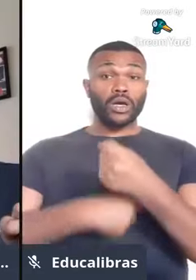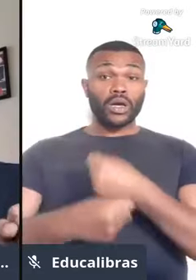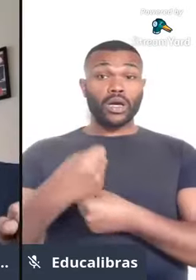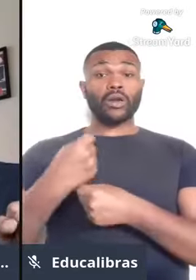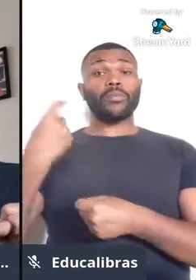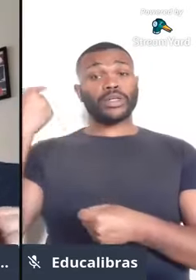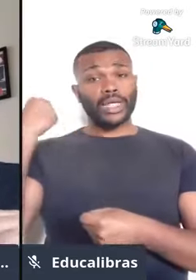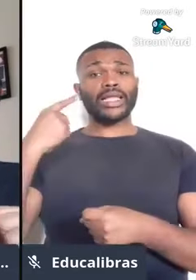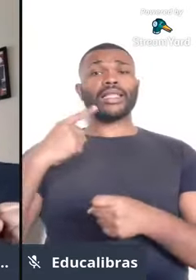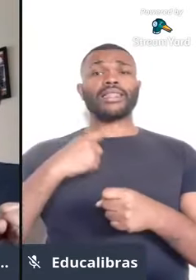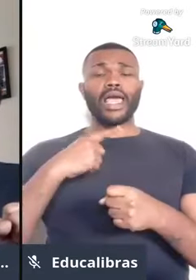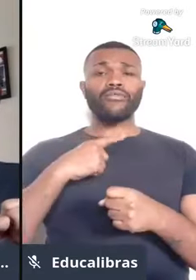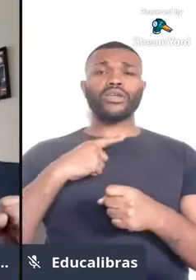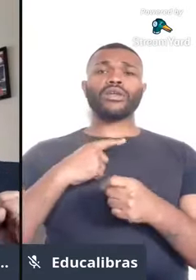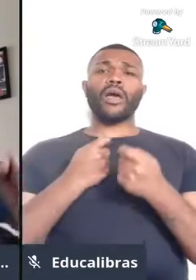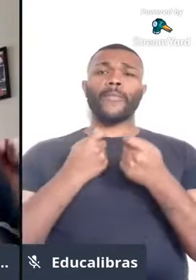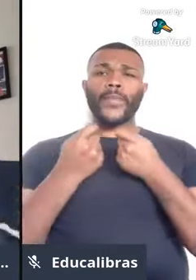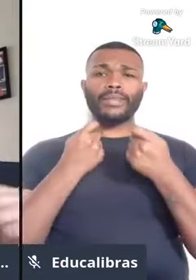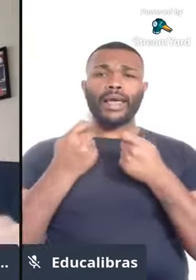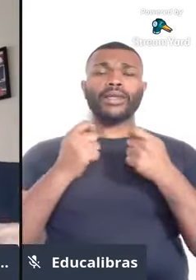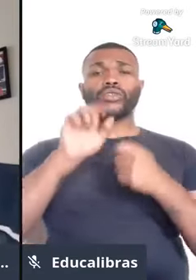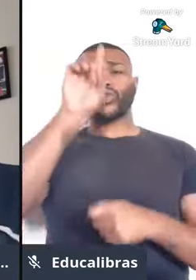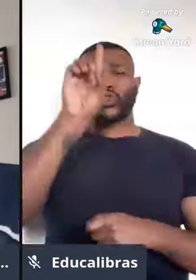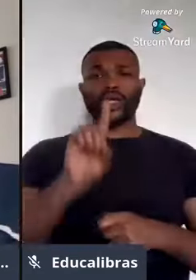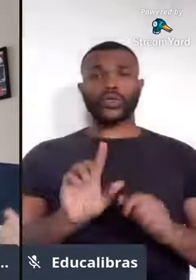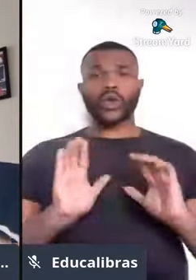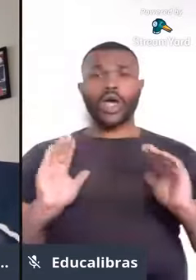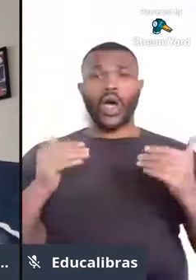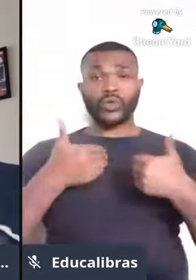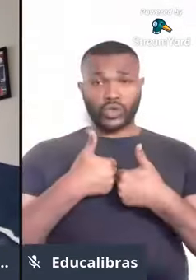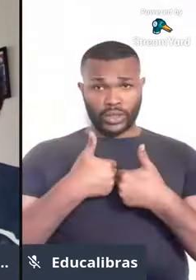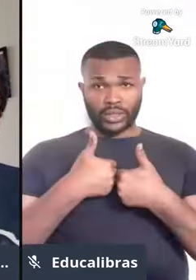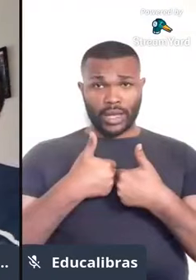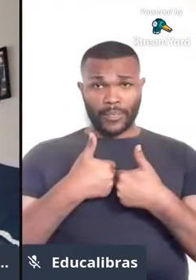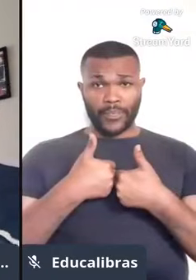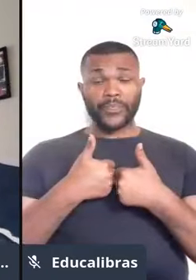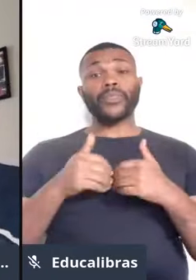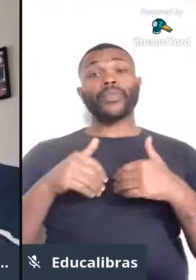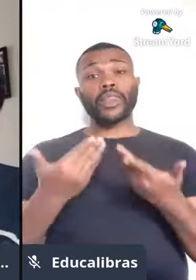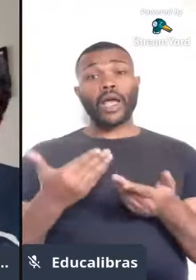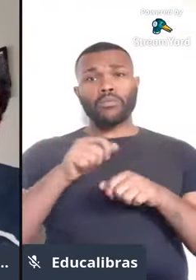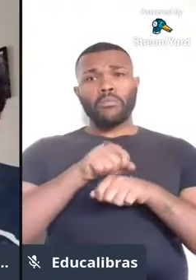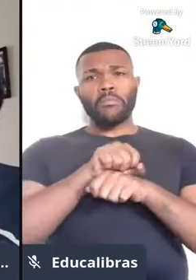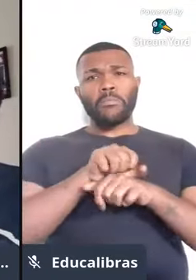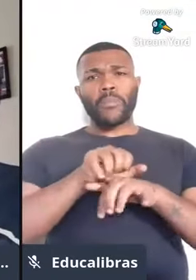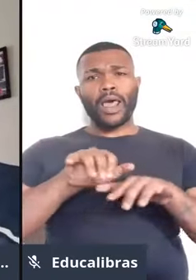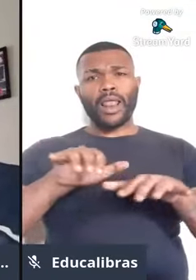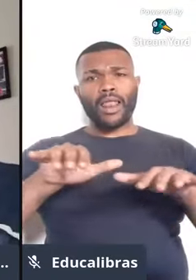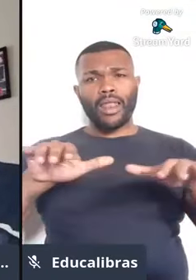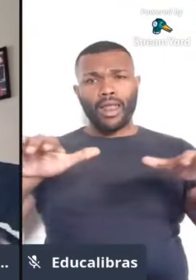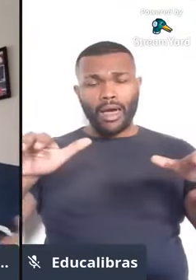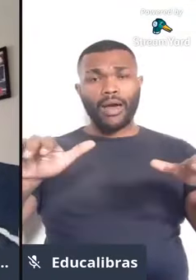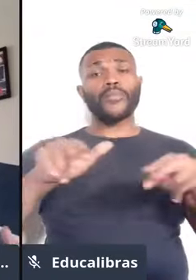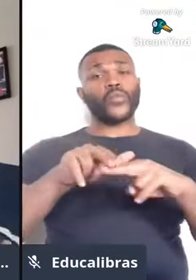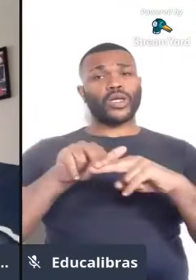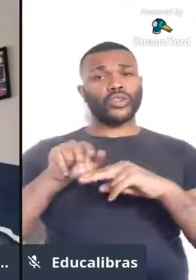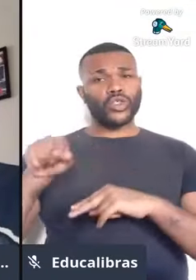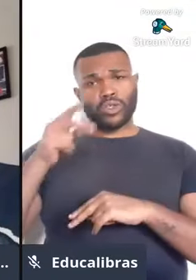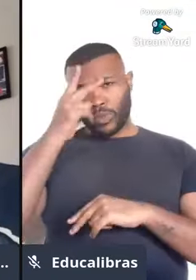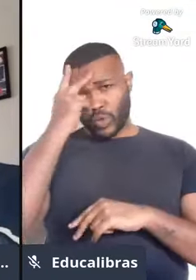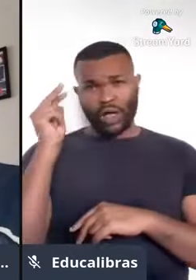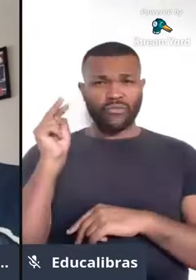respostas sobre direitos do autista, no Dia do Autista. E essa matéria teve muita repercussão, então foi também por causa disso. Mas a